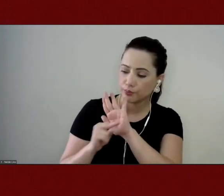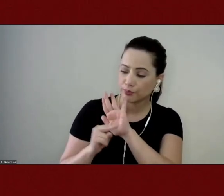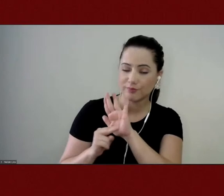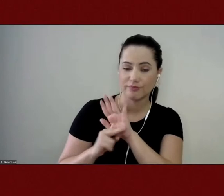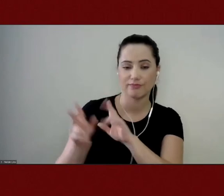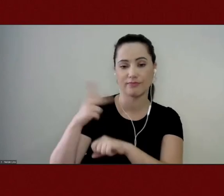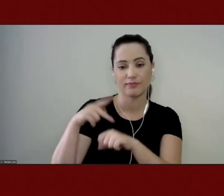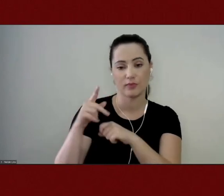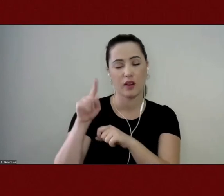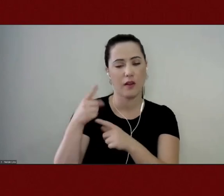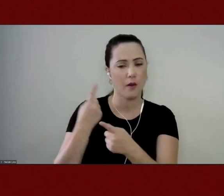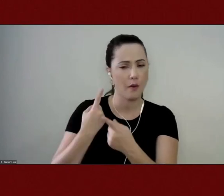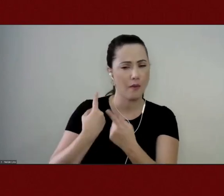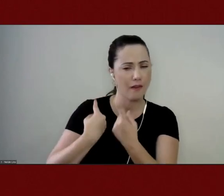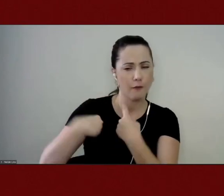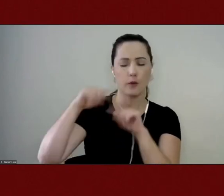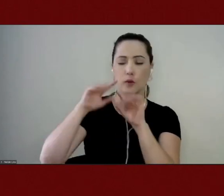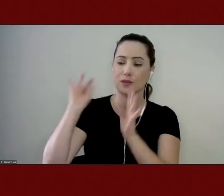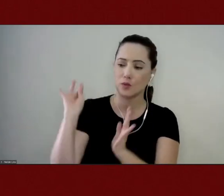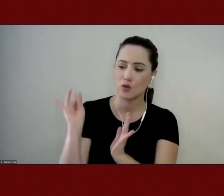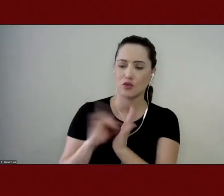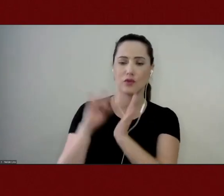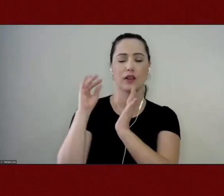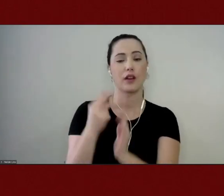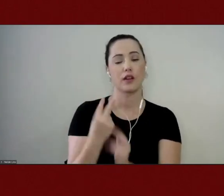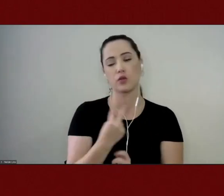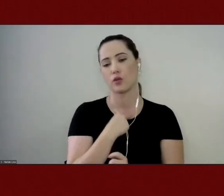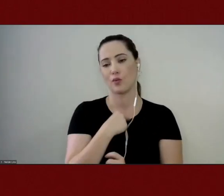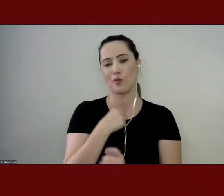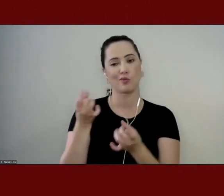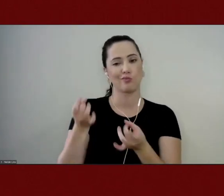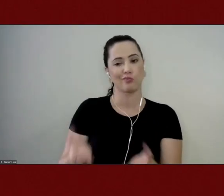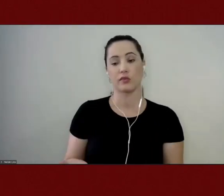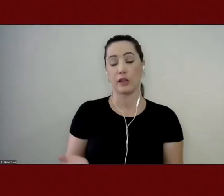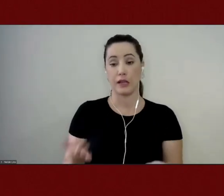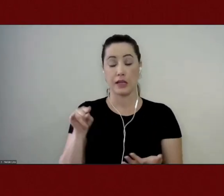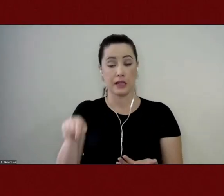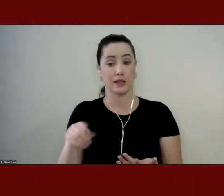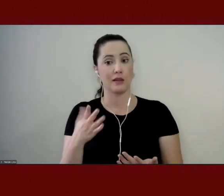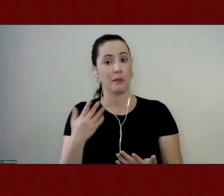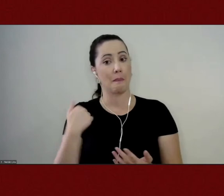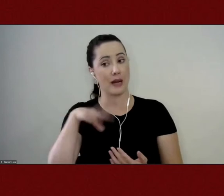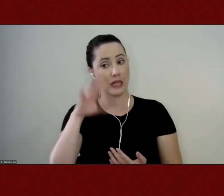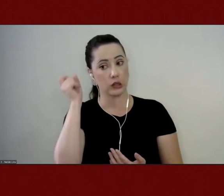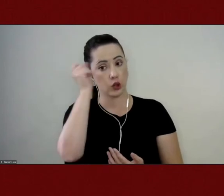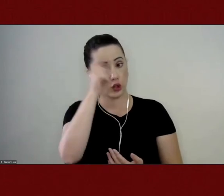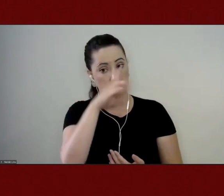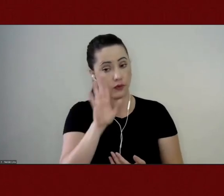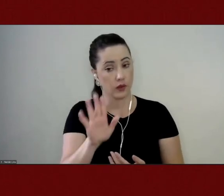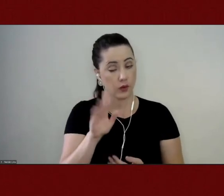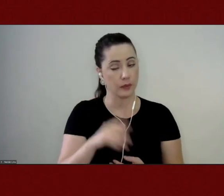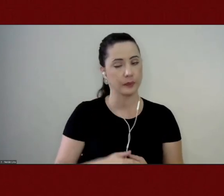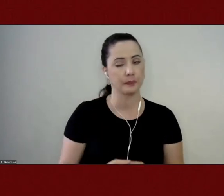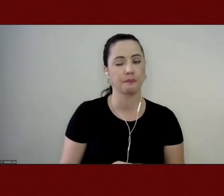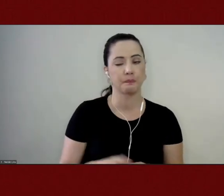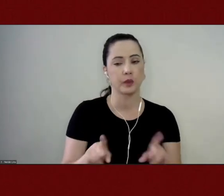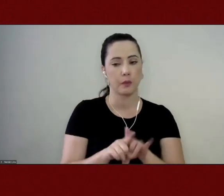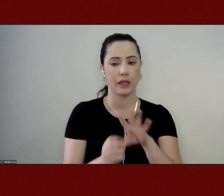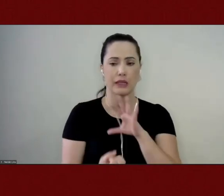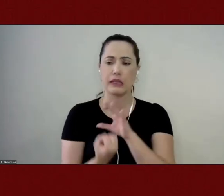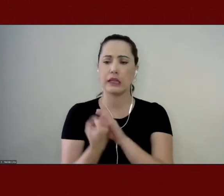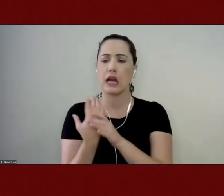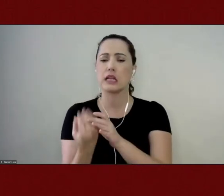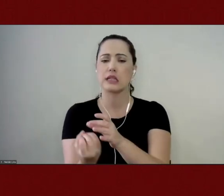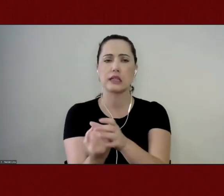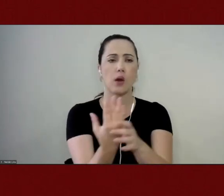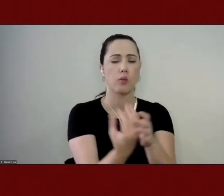uma virada real que não deve ser subestimada. Para complicar ainda mais as coisas, surgem também uma série de